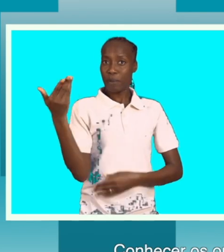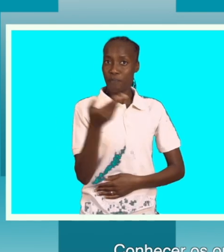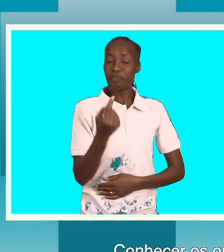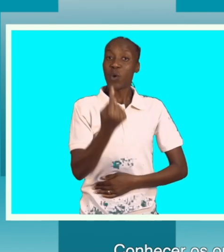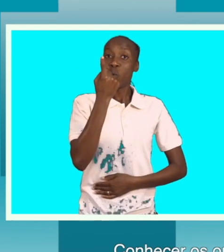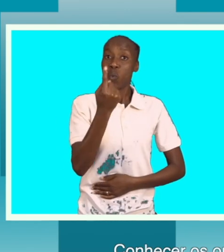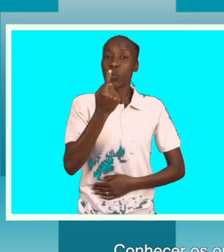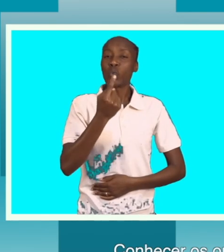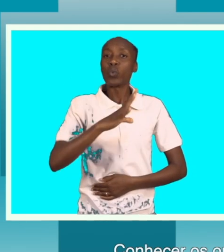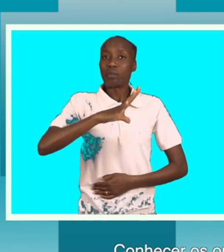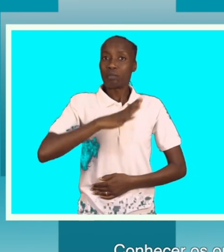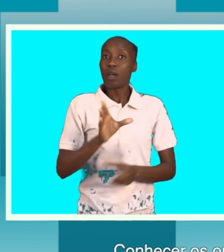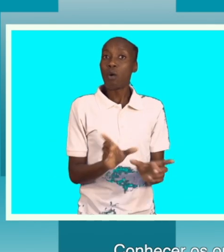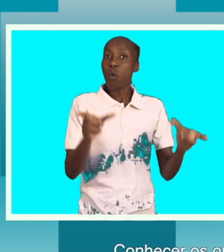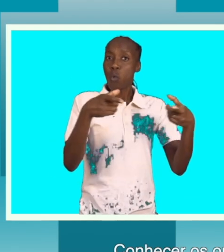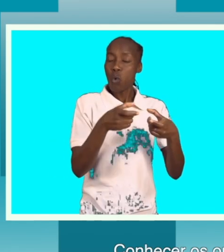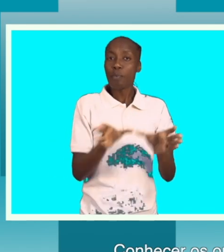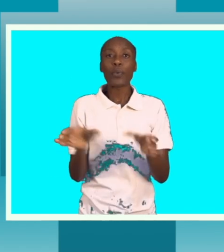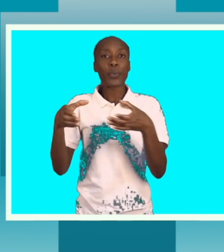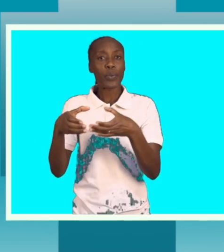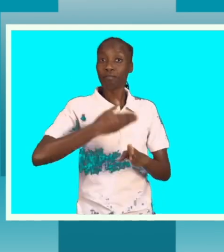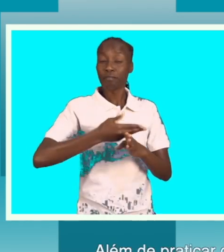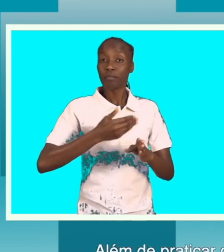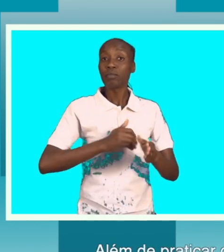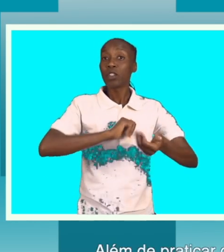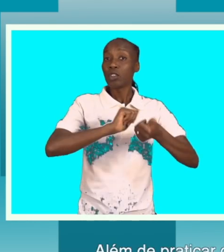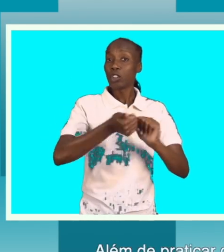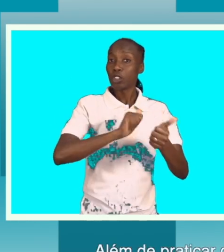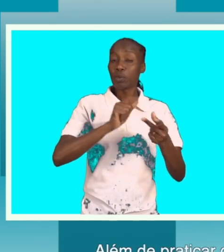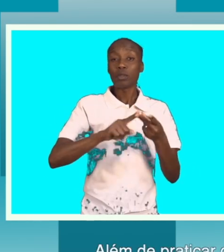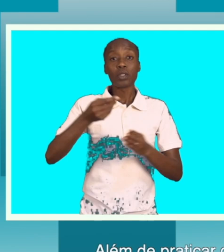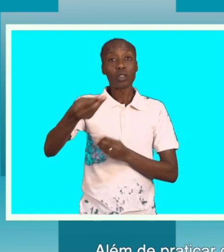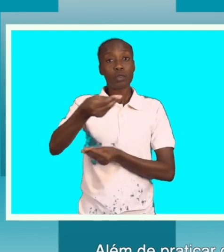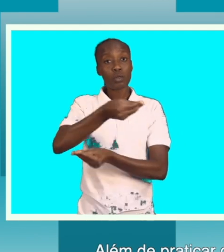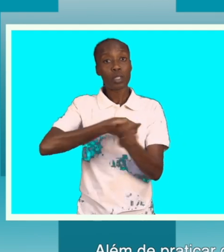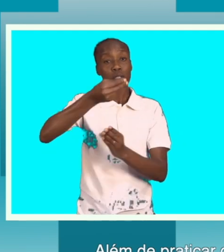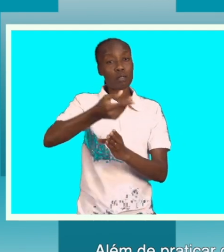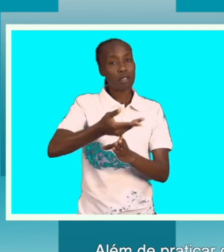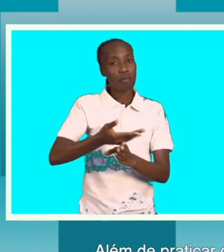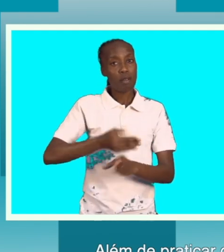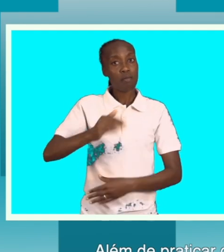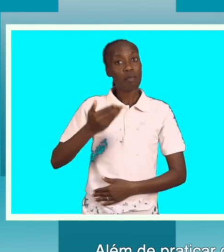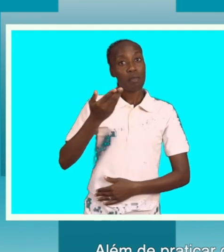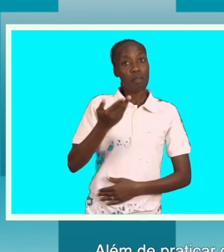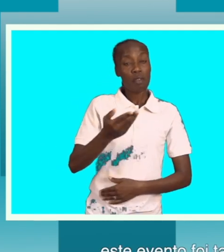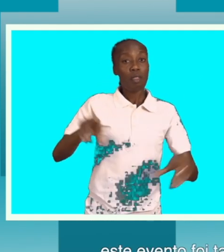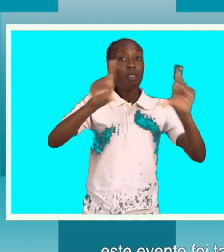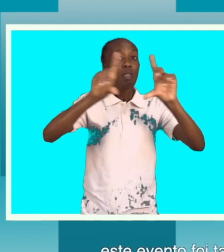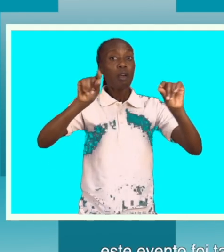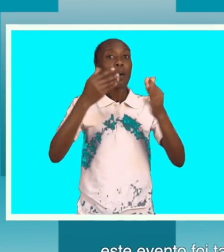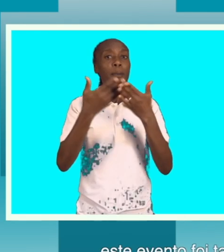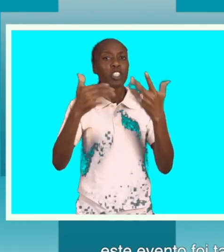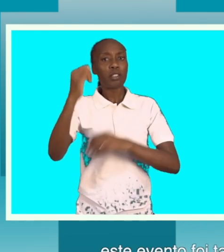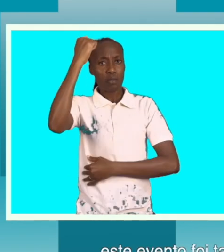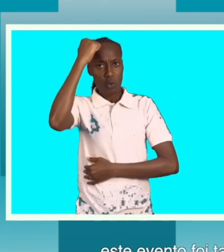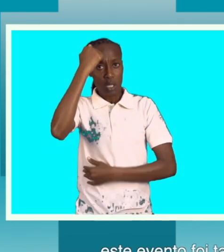E depois procurar Nossos talentos De futebol Além de praticar Desporto E trocar experiência Este